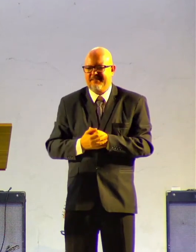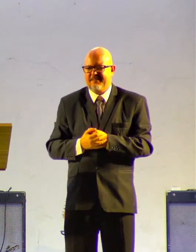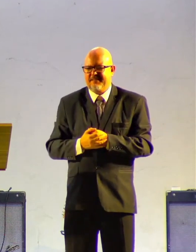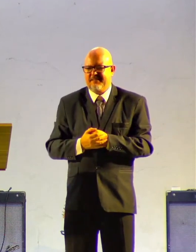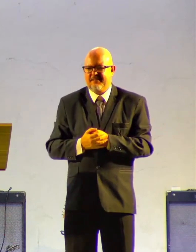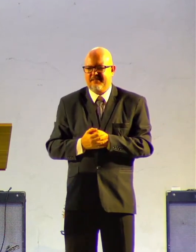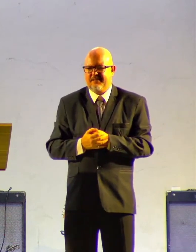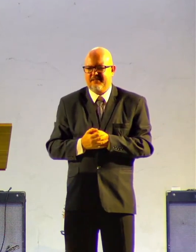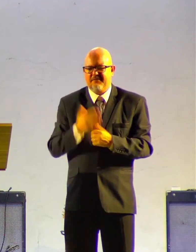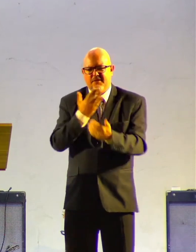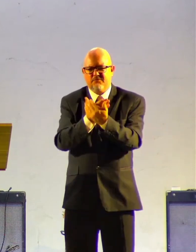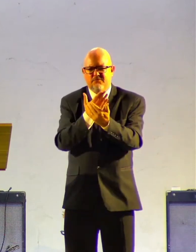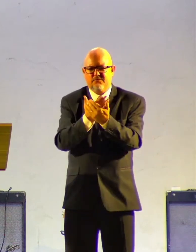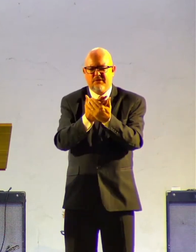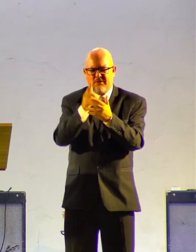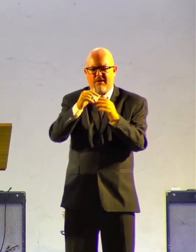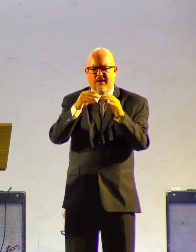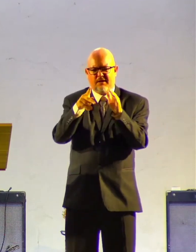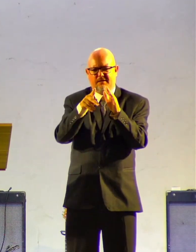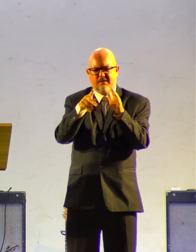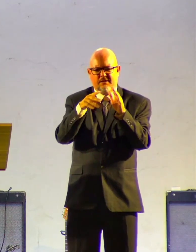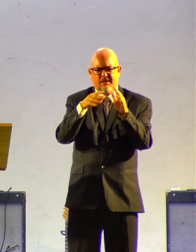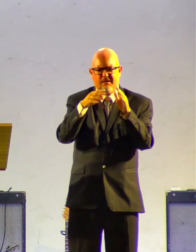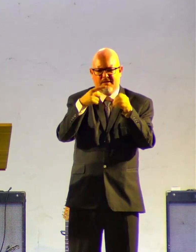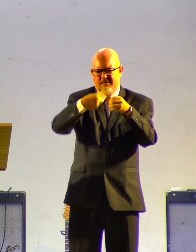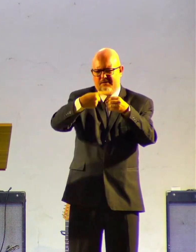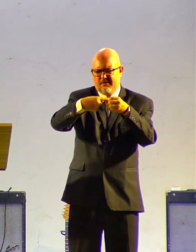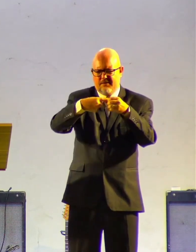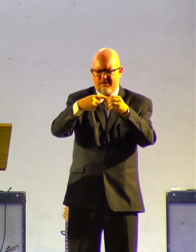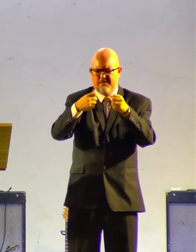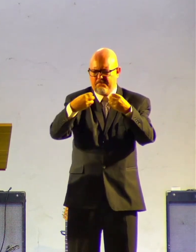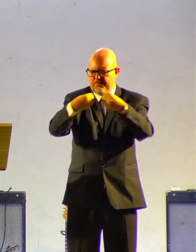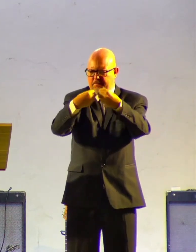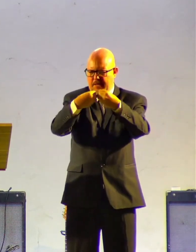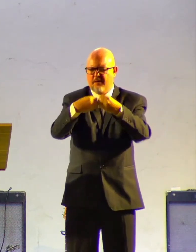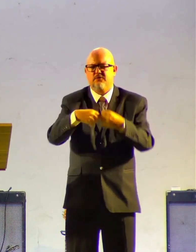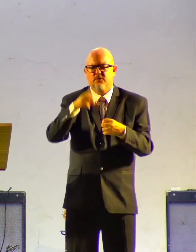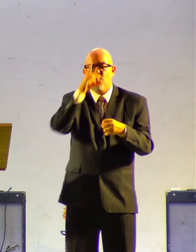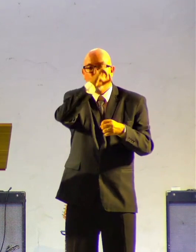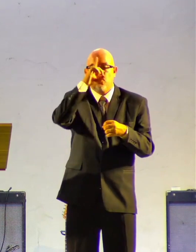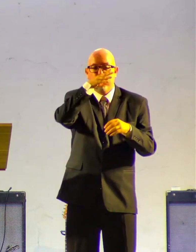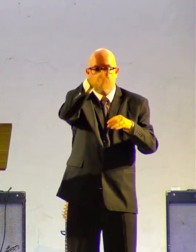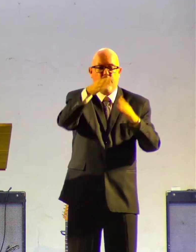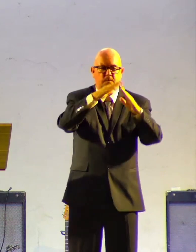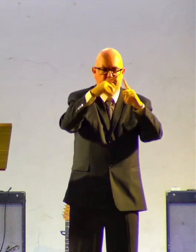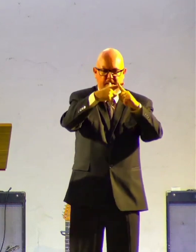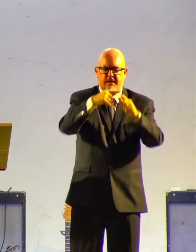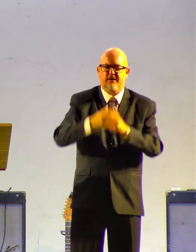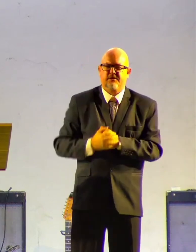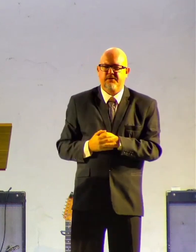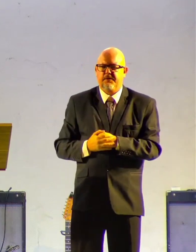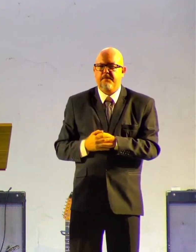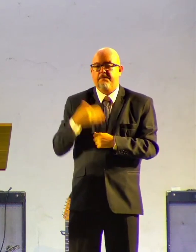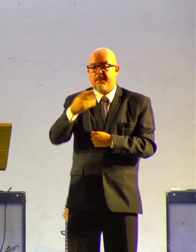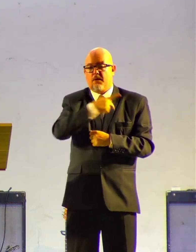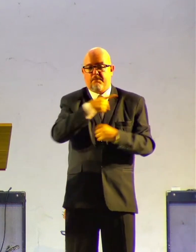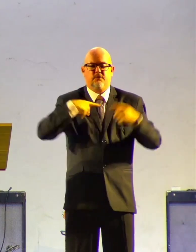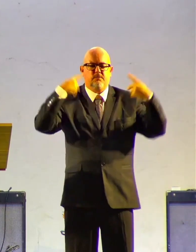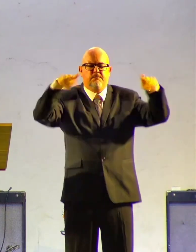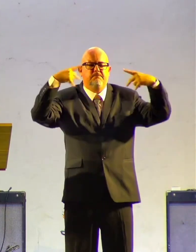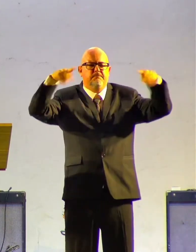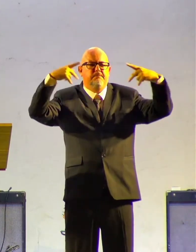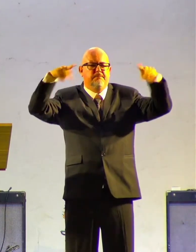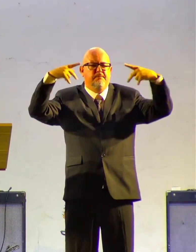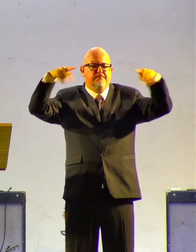E ele estava estudando numa cidade vizinha, e no domingo ele foi para a igreja, e enquanto o pastor